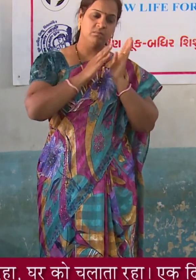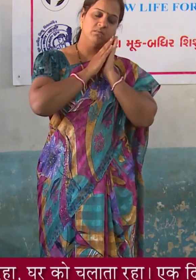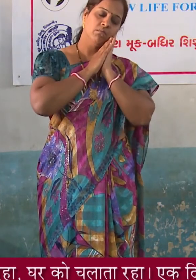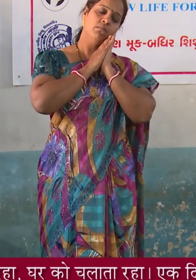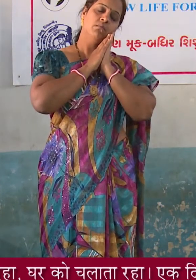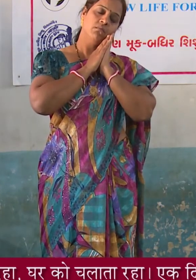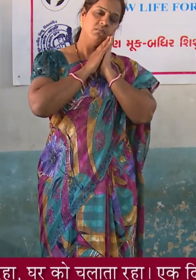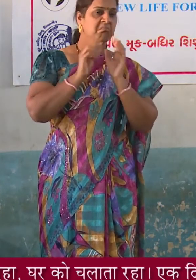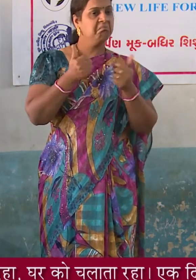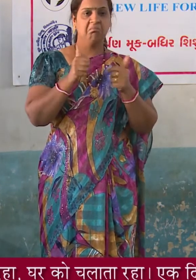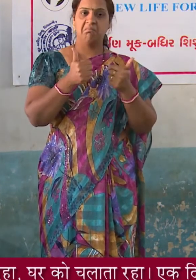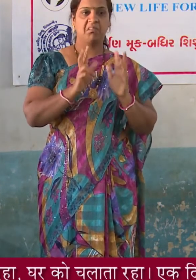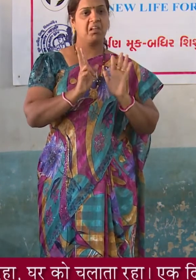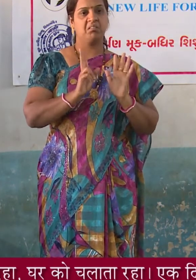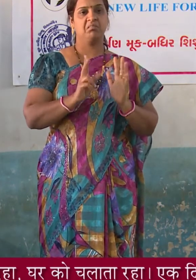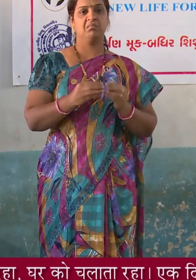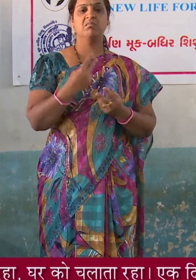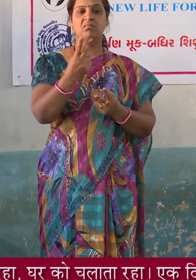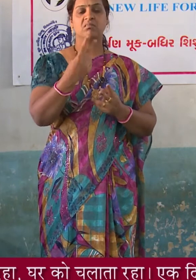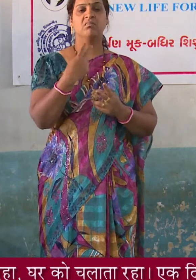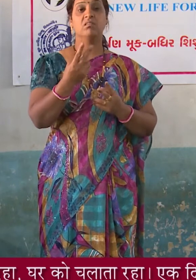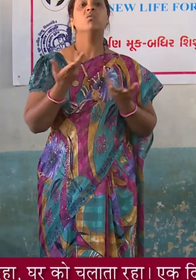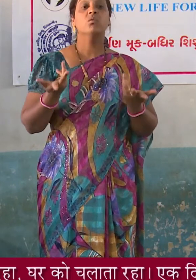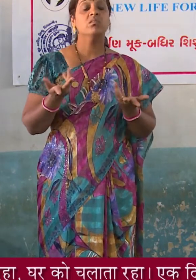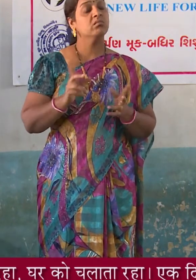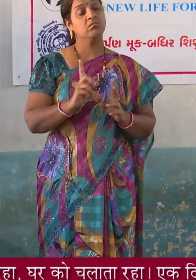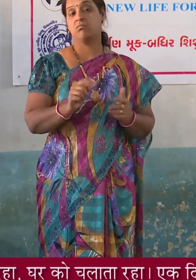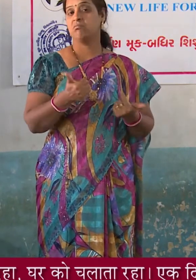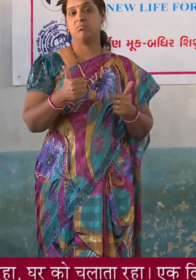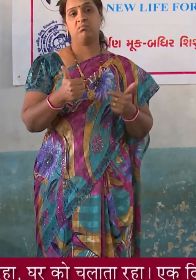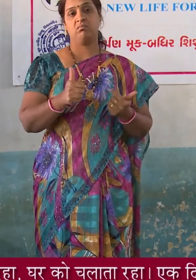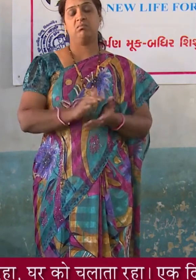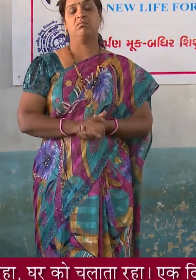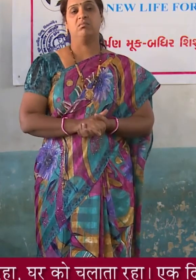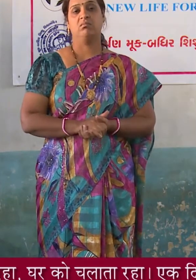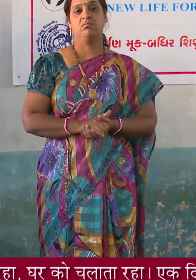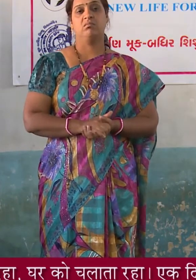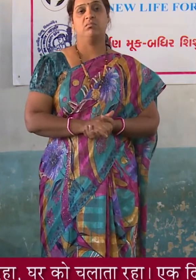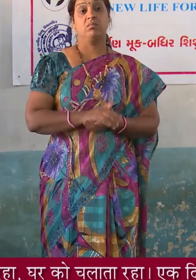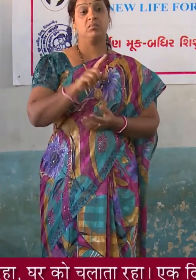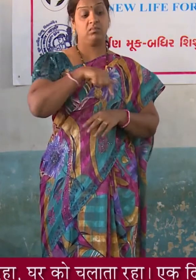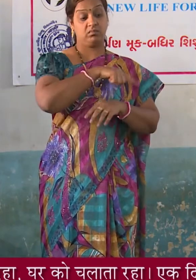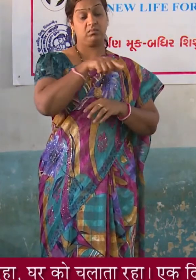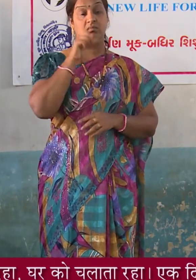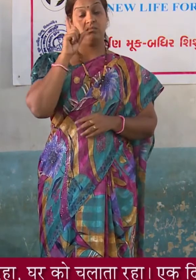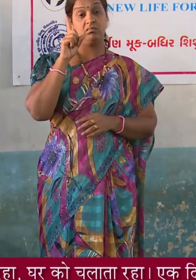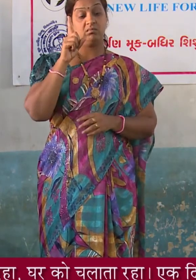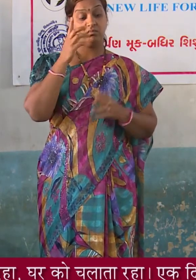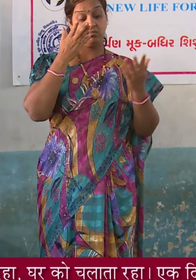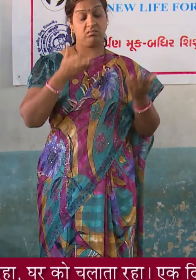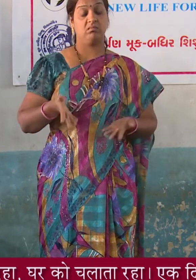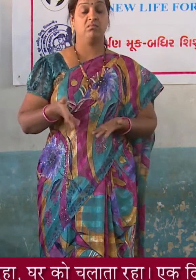लोगों से कर्जा आदि लेकर के वो दुकान को चलाता रहा, घर को चलाता रहा। एक दिन ऐसा आया कि उसका सब